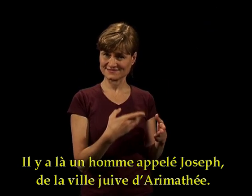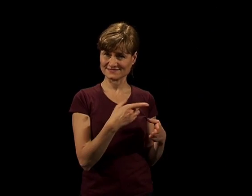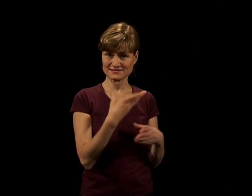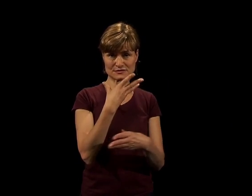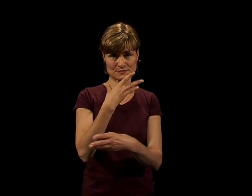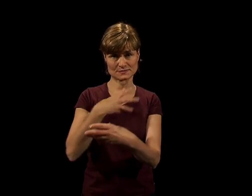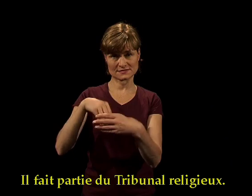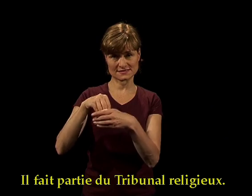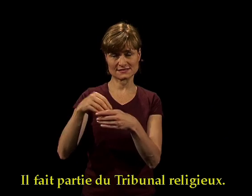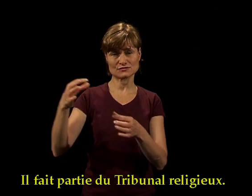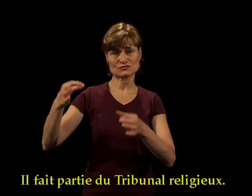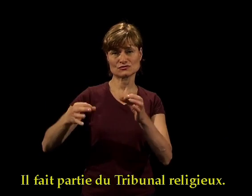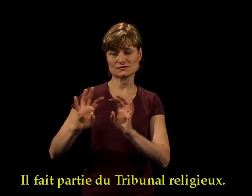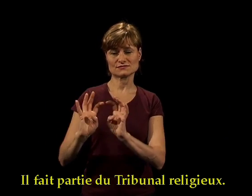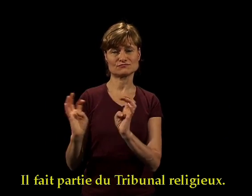Il fait partie du tribunal religieux.